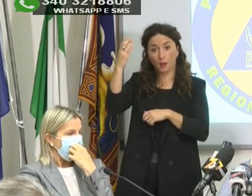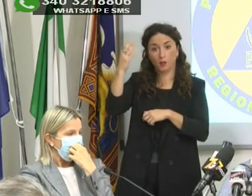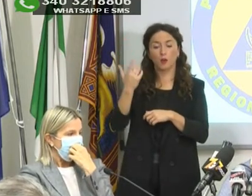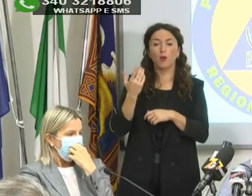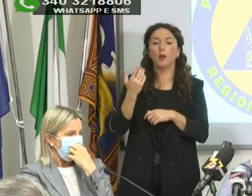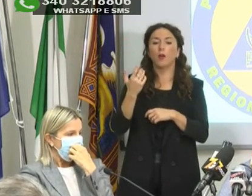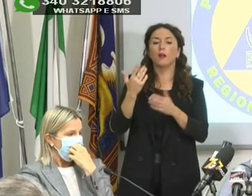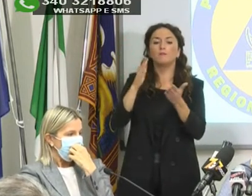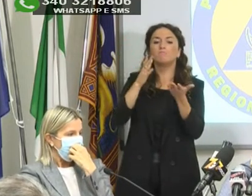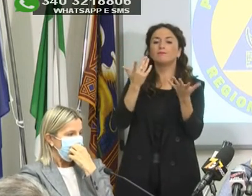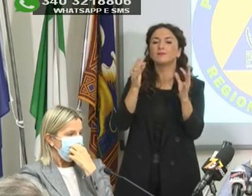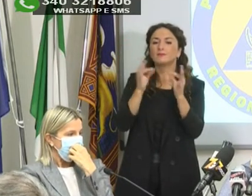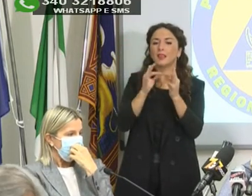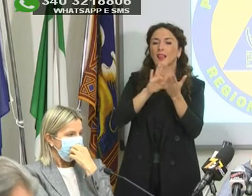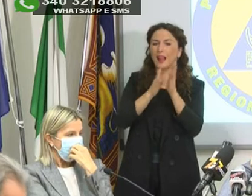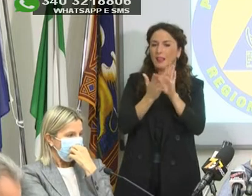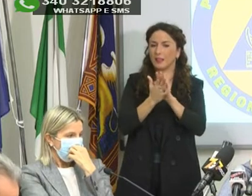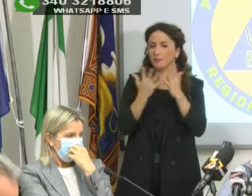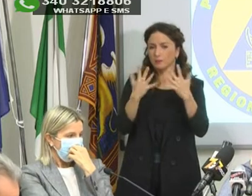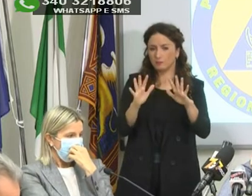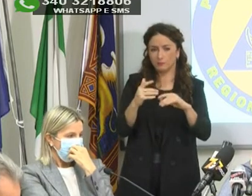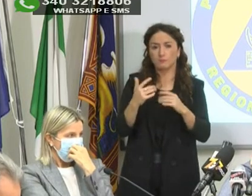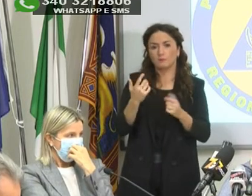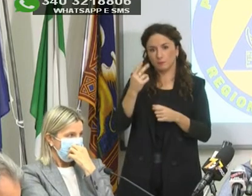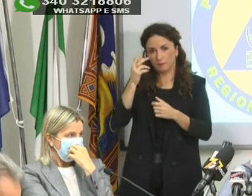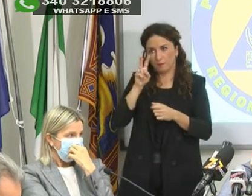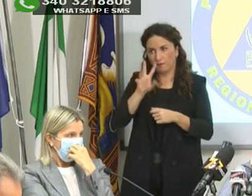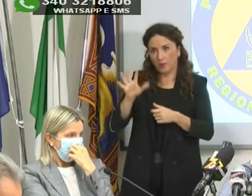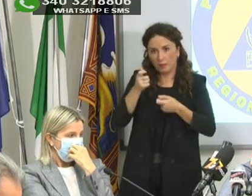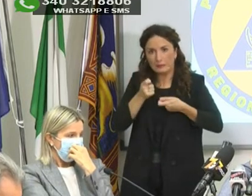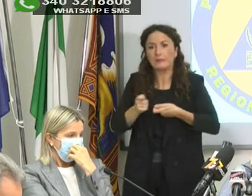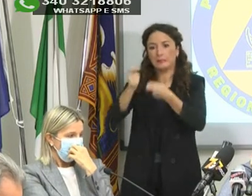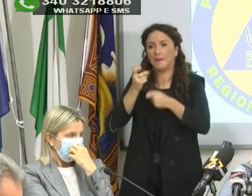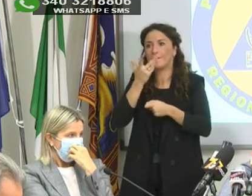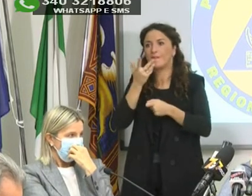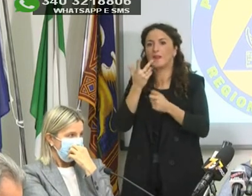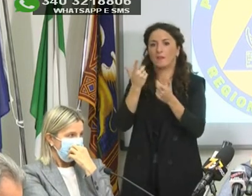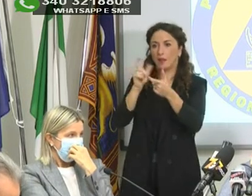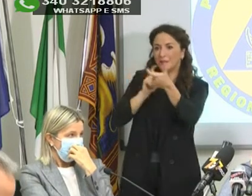la trattativa e vi ricordo quanto è stata sollecitata dal Veneto questa trattativa,